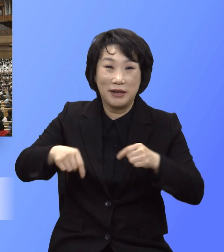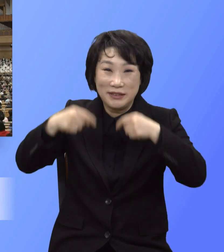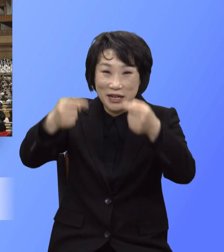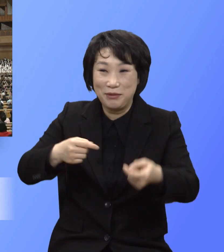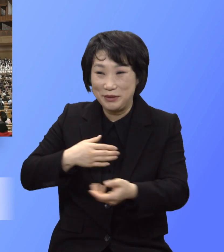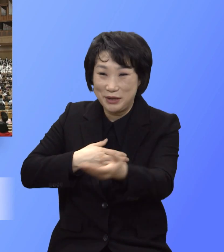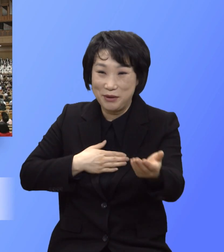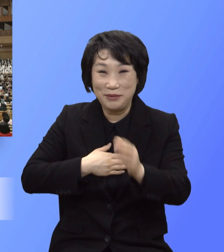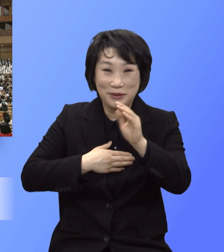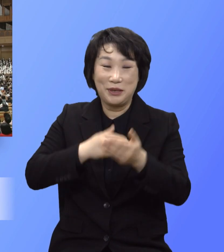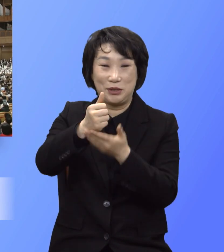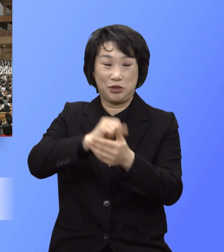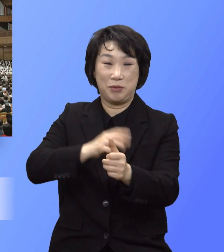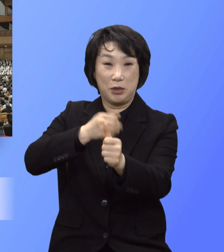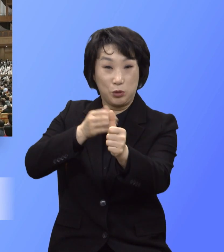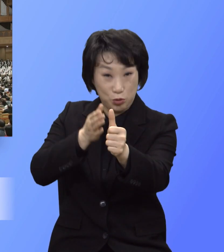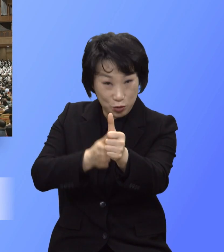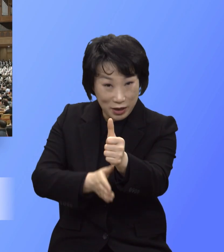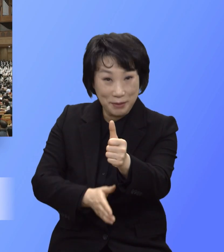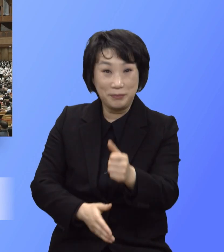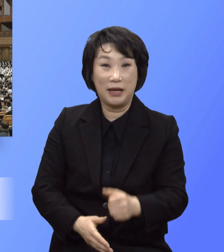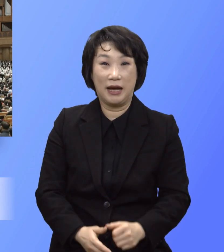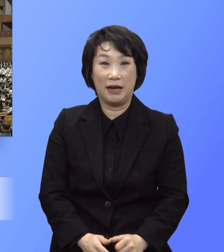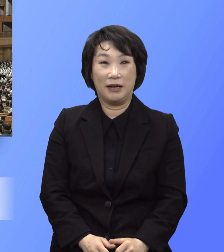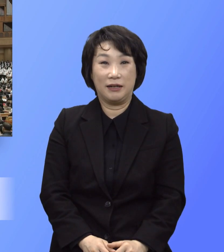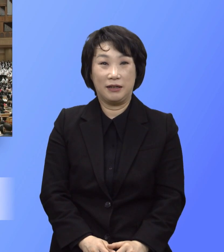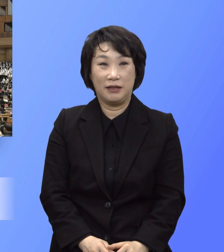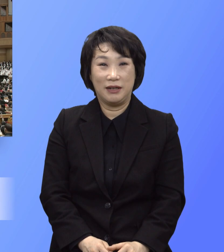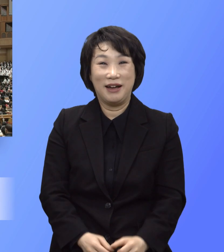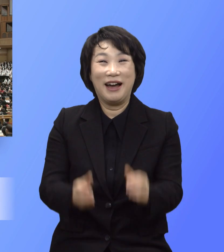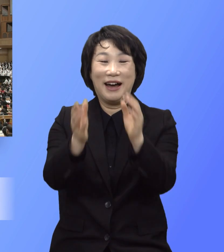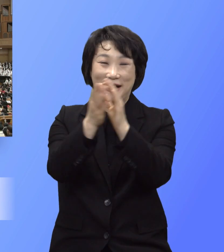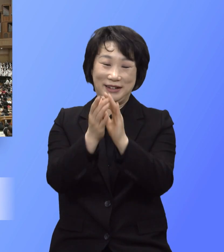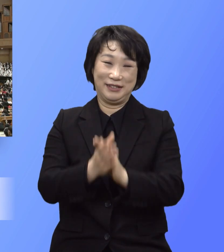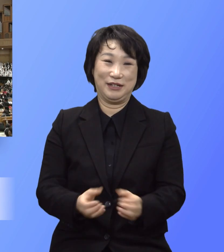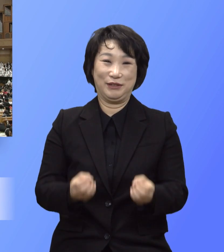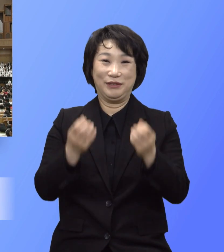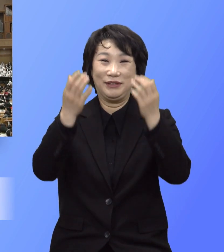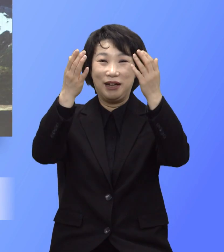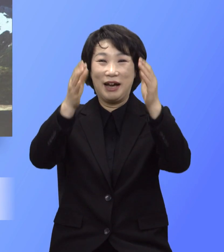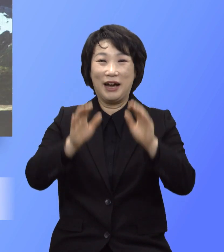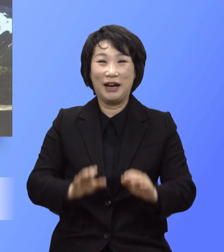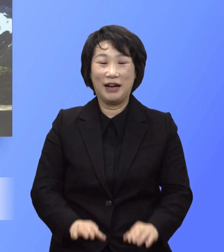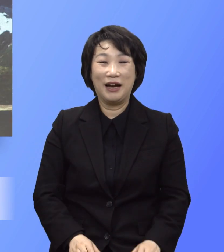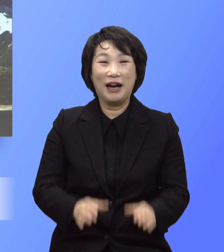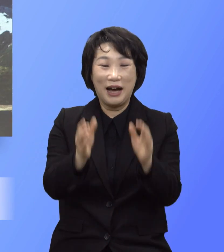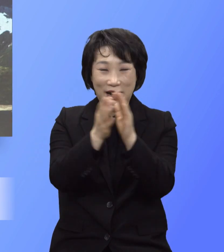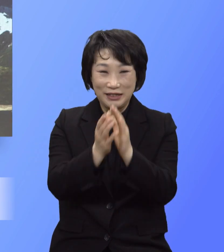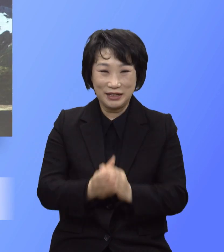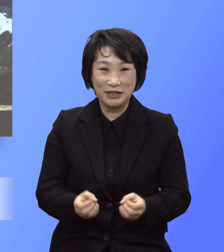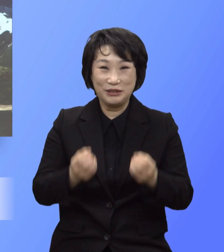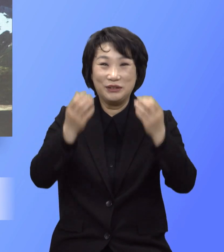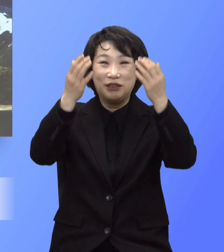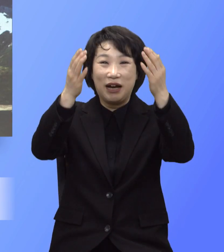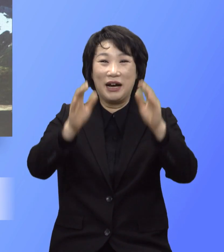동참하는 여러분 되기를 주님의 이름으로 축원합니다. 할렐루야, 할렐루야.